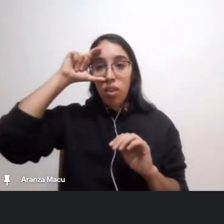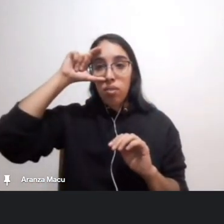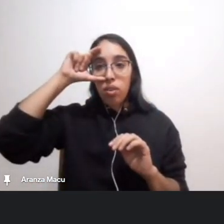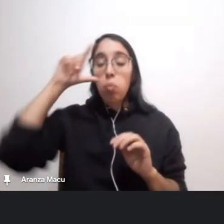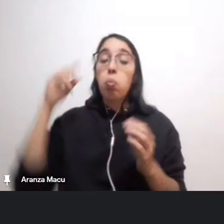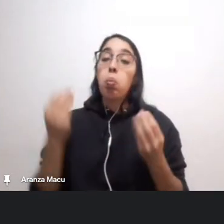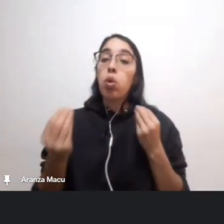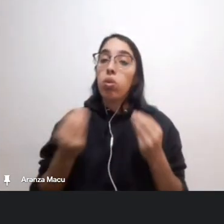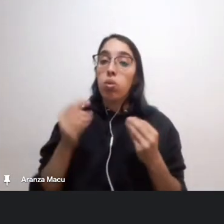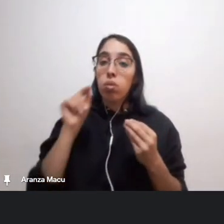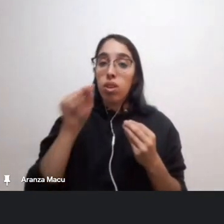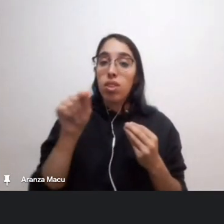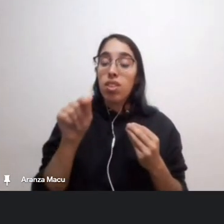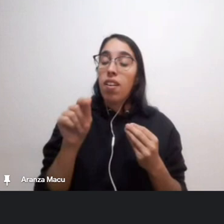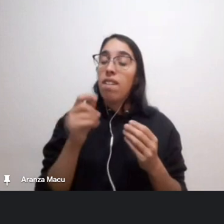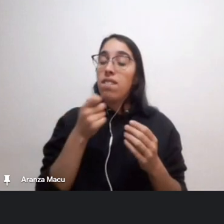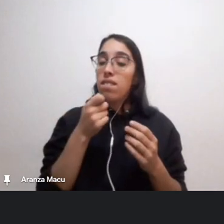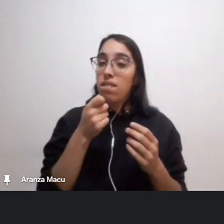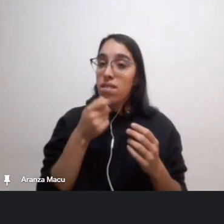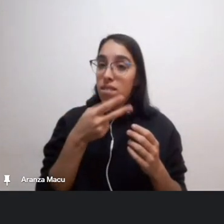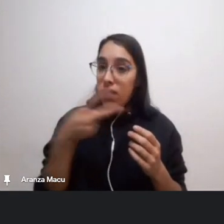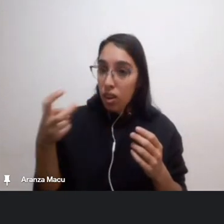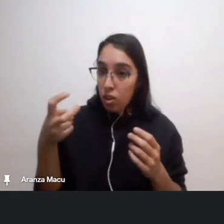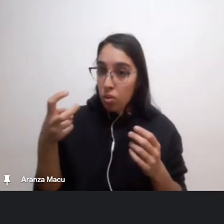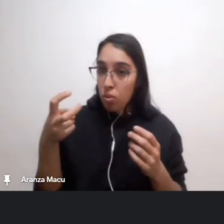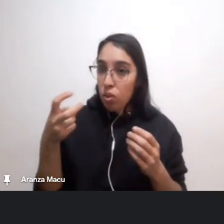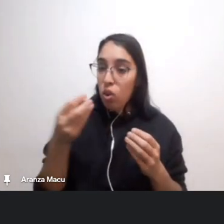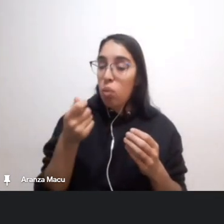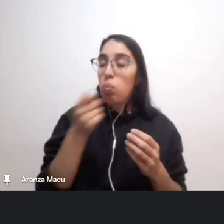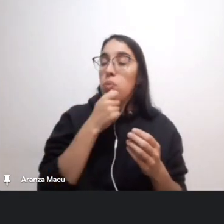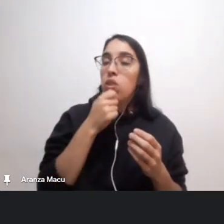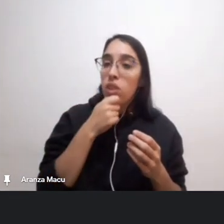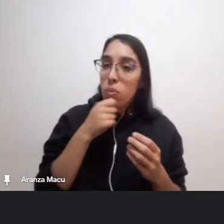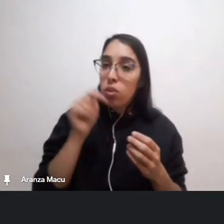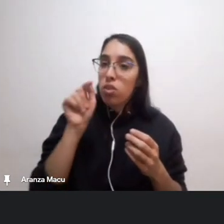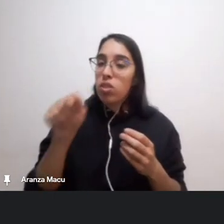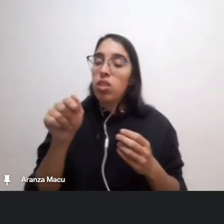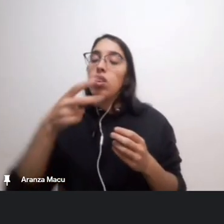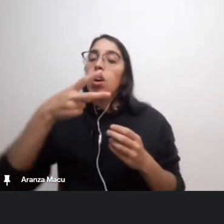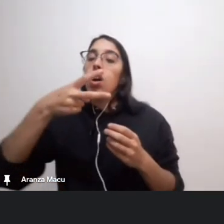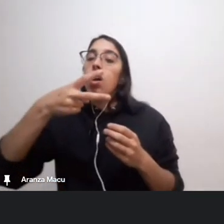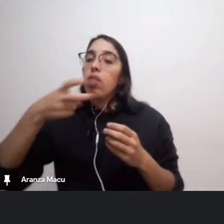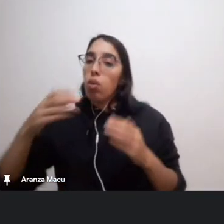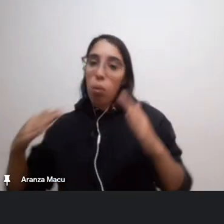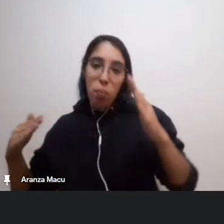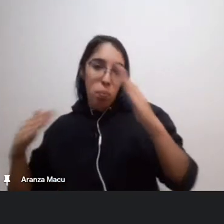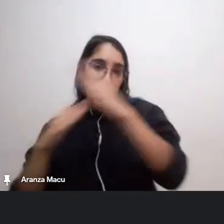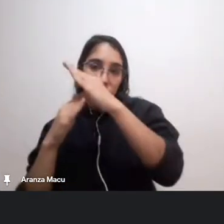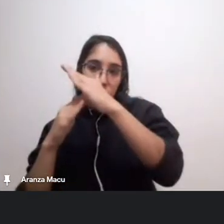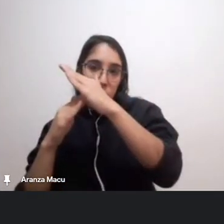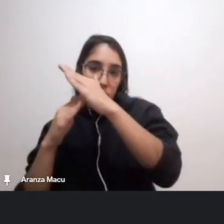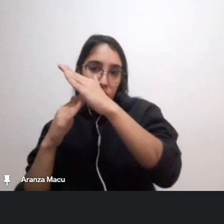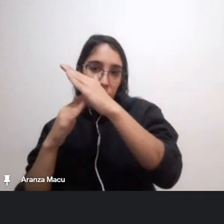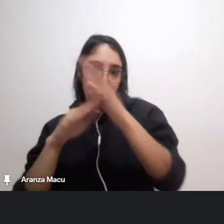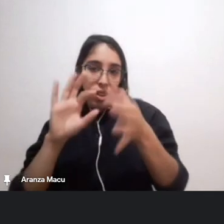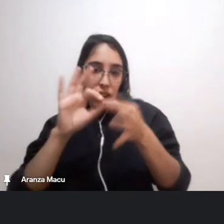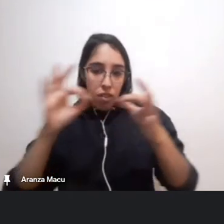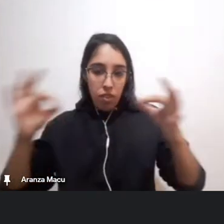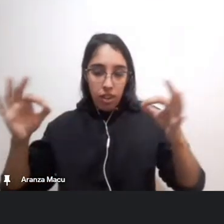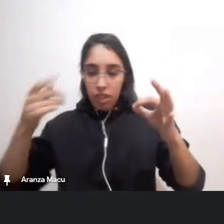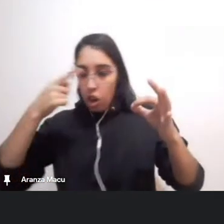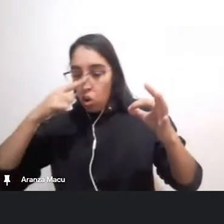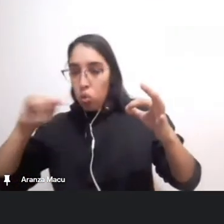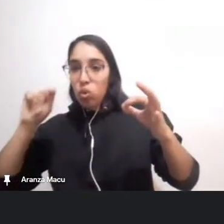verbo principal, si está al final de la frase verbal o si está solo, ahí se traduce